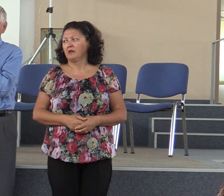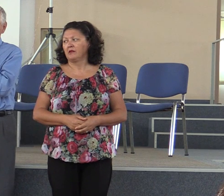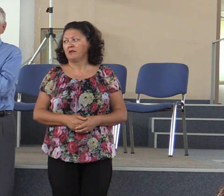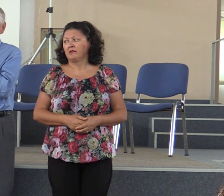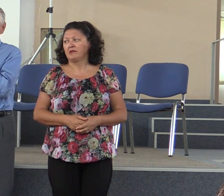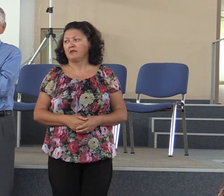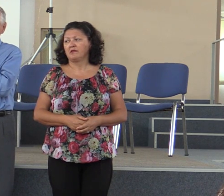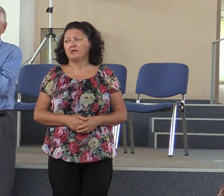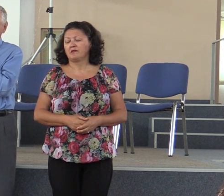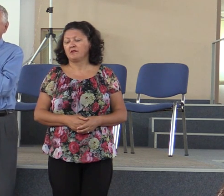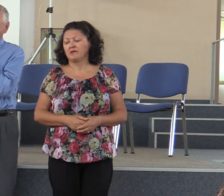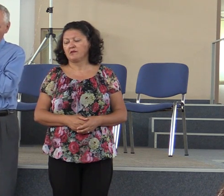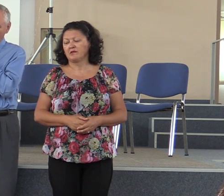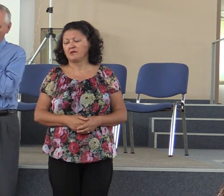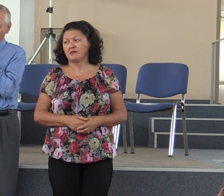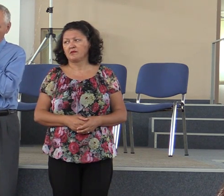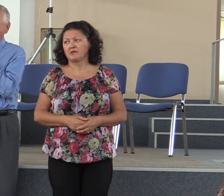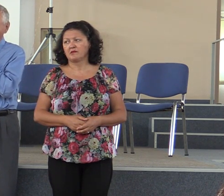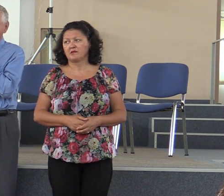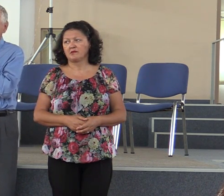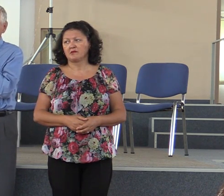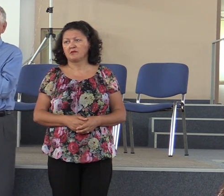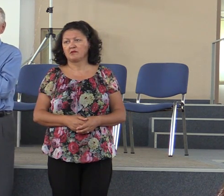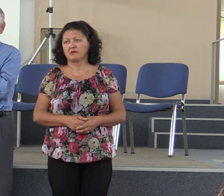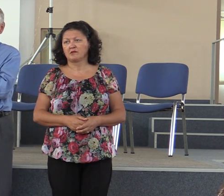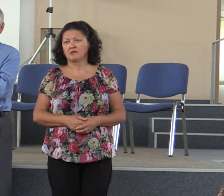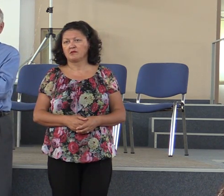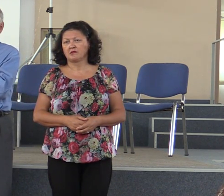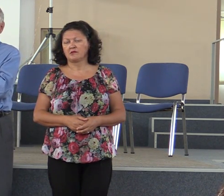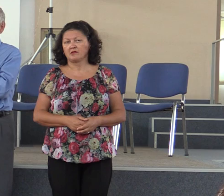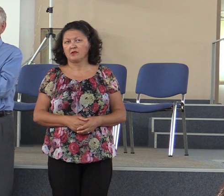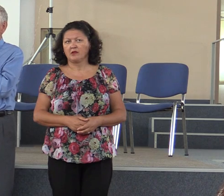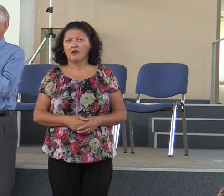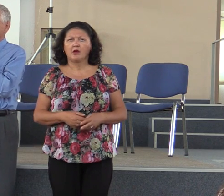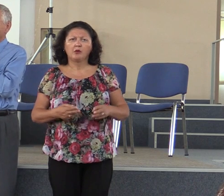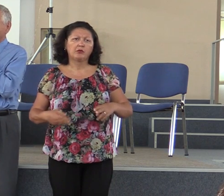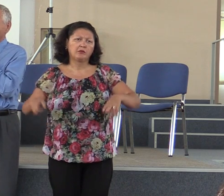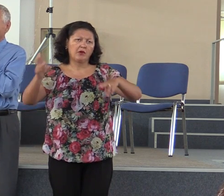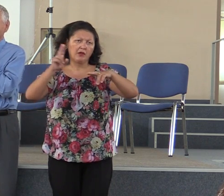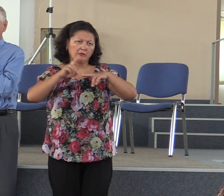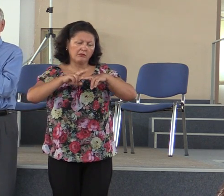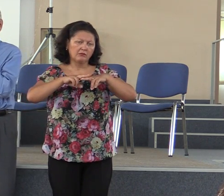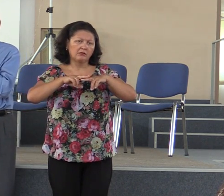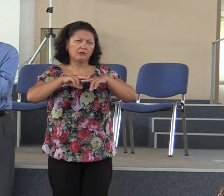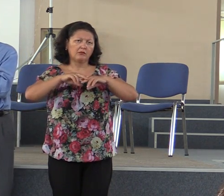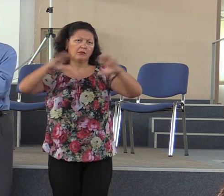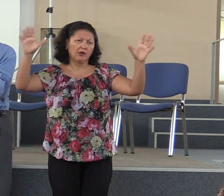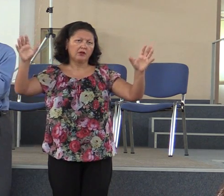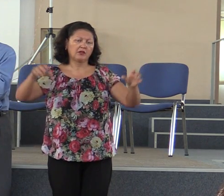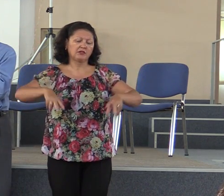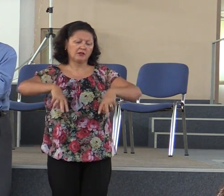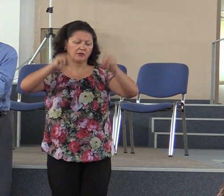revelation, the greater the transformation. Cu cât mai mare este descoperirea, cu atât mai mare este